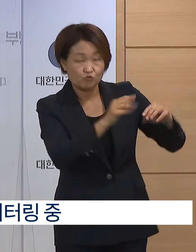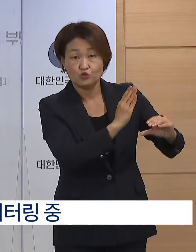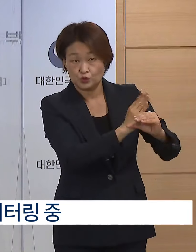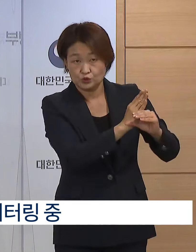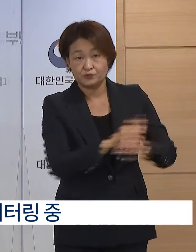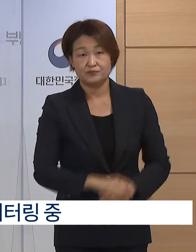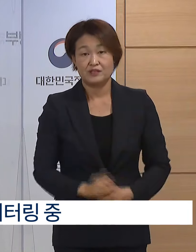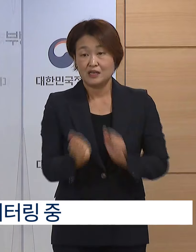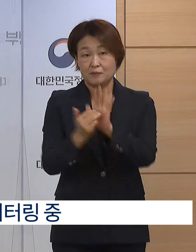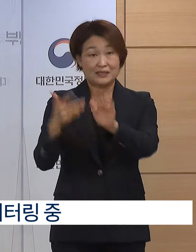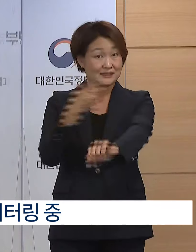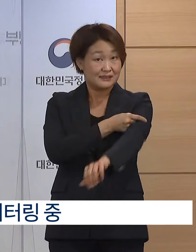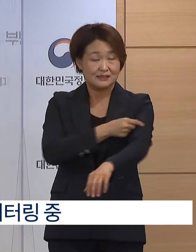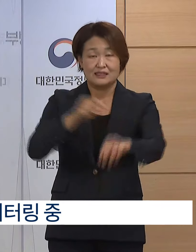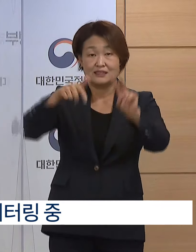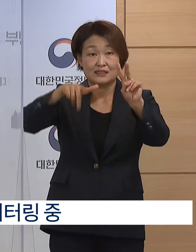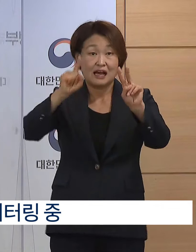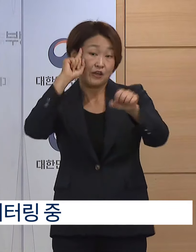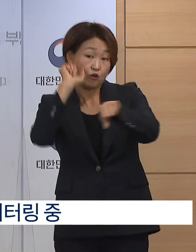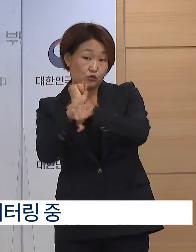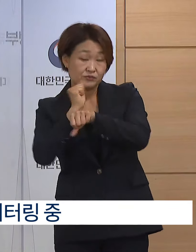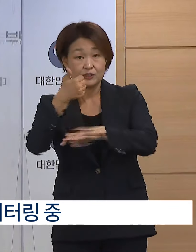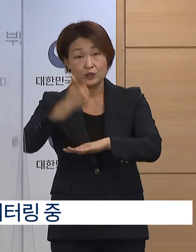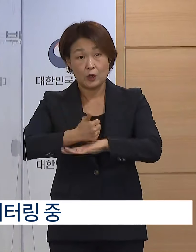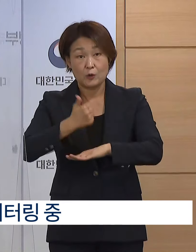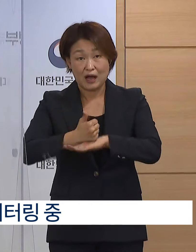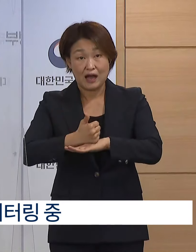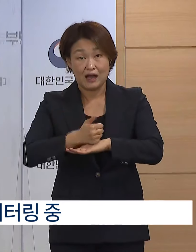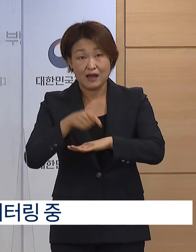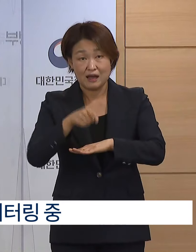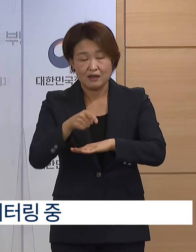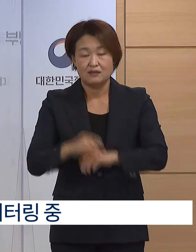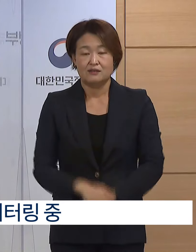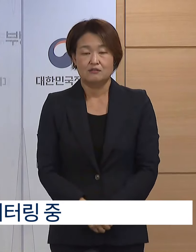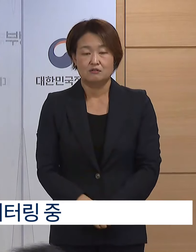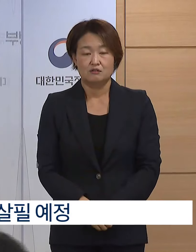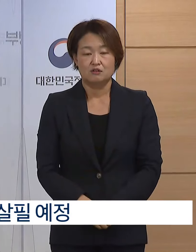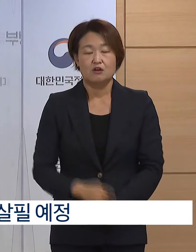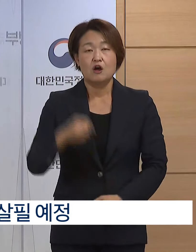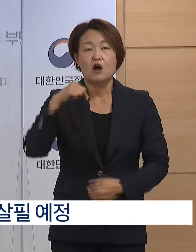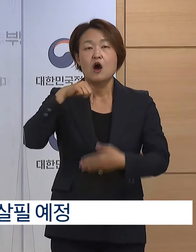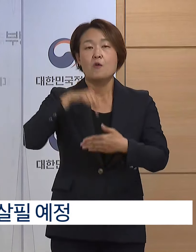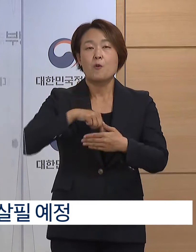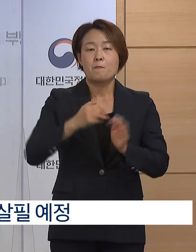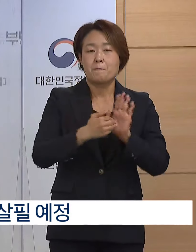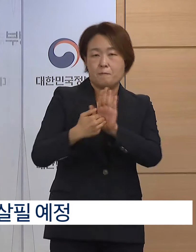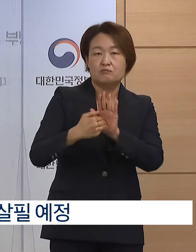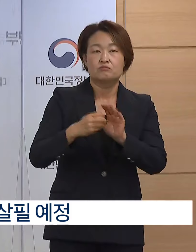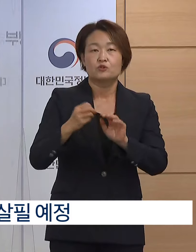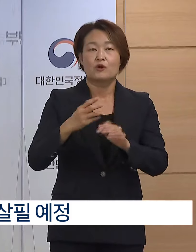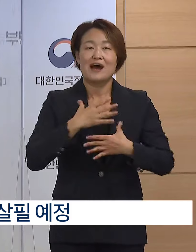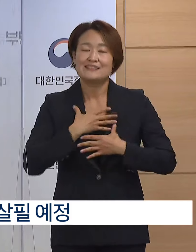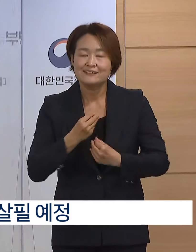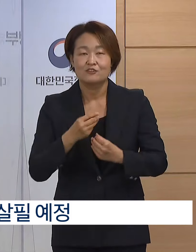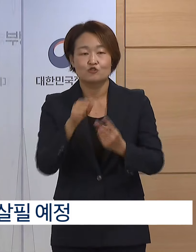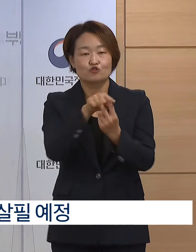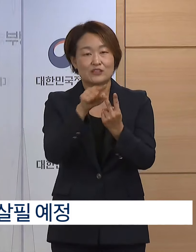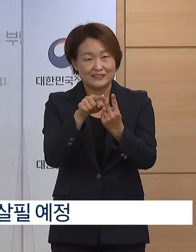이가 백신과 관련한 연구 결과에 대해 항체가와 안전성을 중심으로 말씀드리겠습니다.